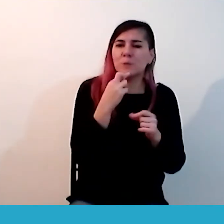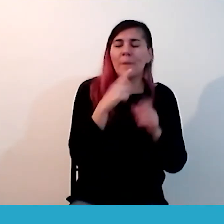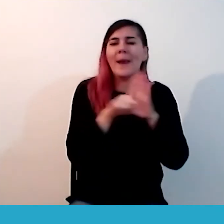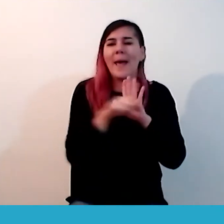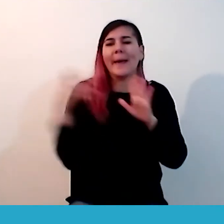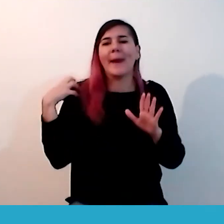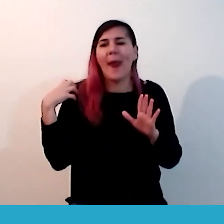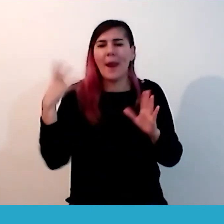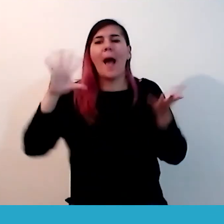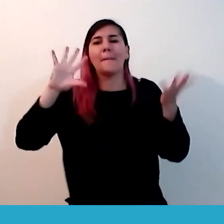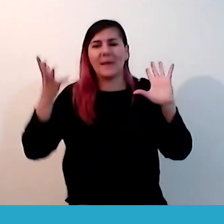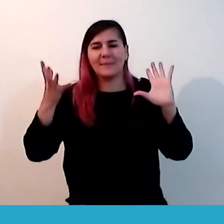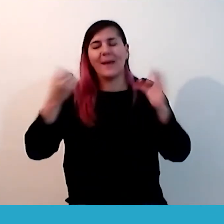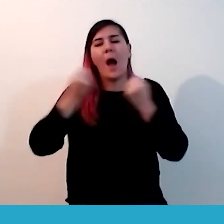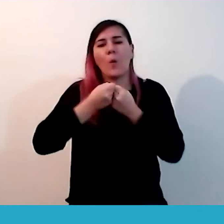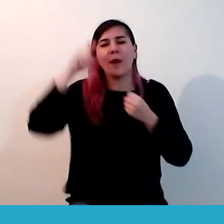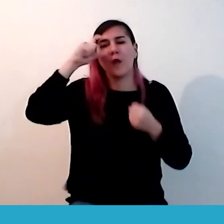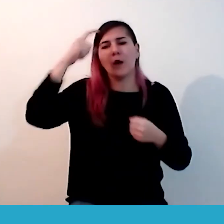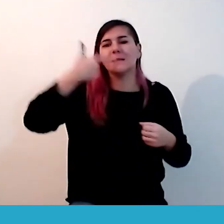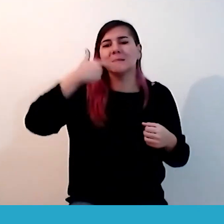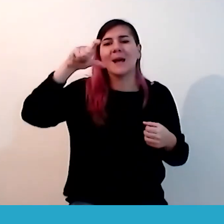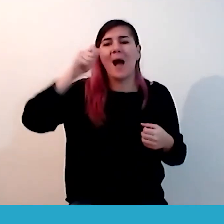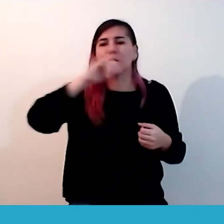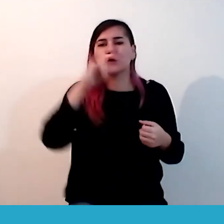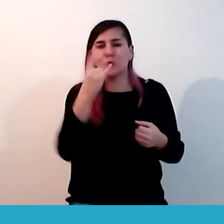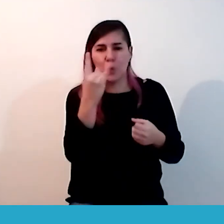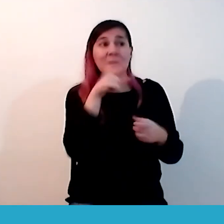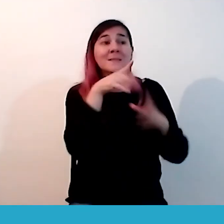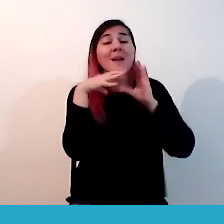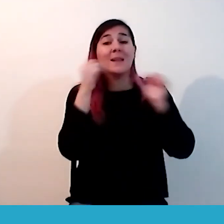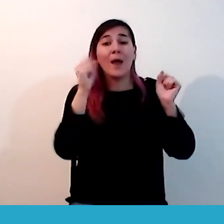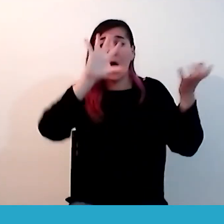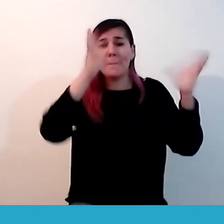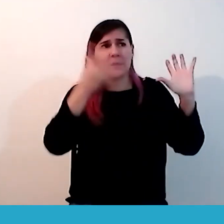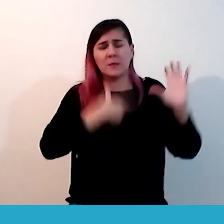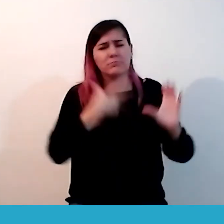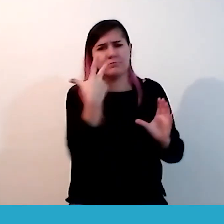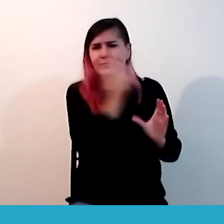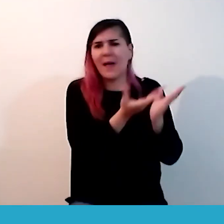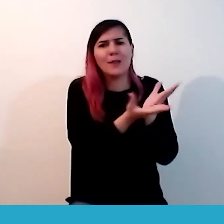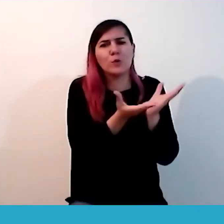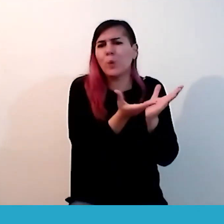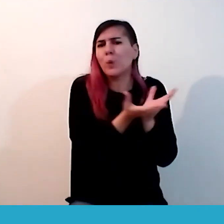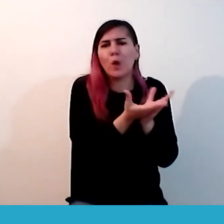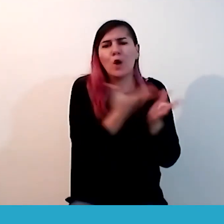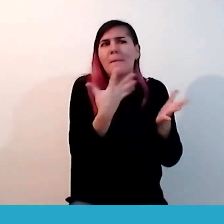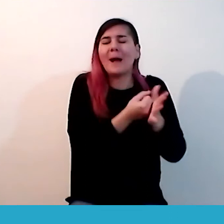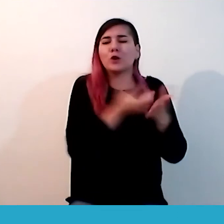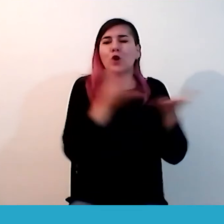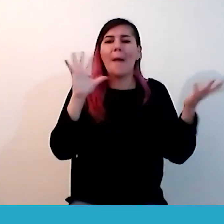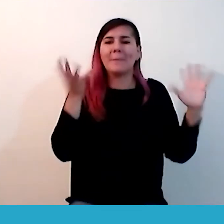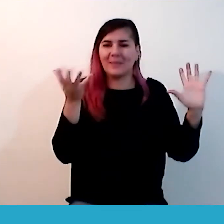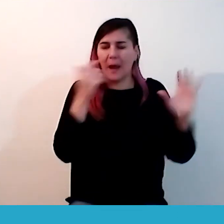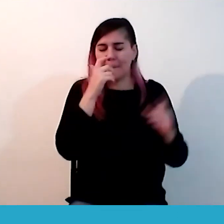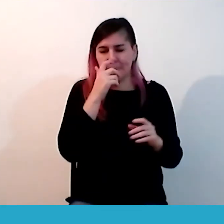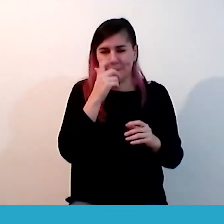Acuerdo de Escazú. Solicita asimismo al secretario de Ambiente proceda a rechazar el estudio de impacto ambiental de conformidad con el artículo 17 de